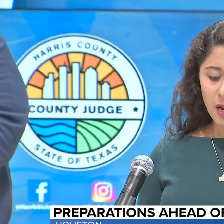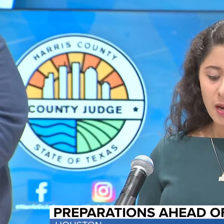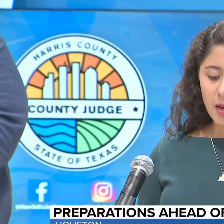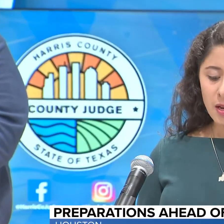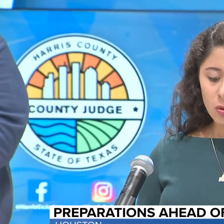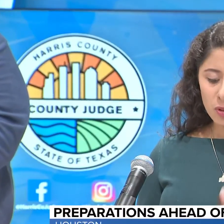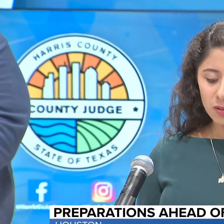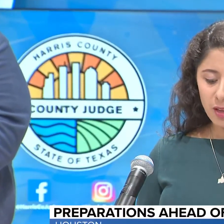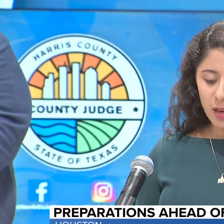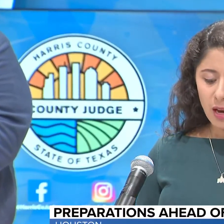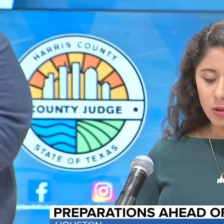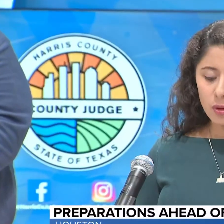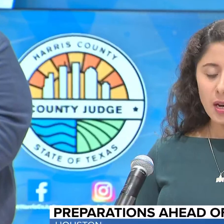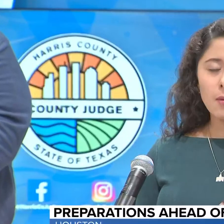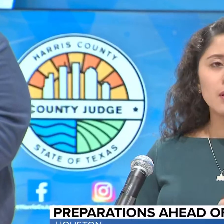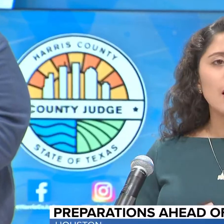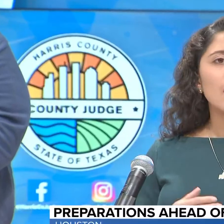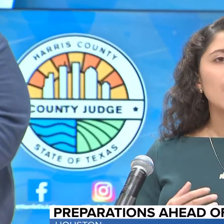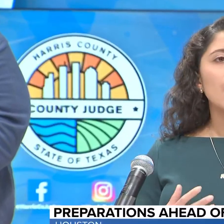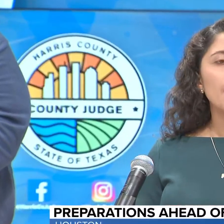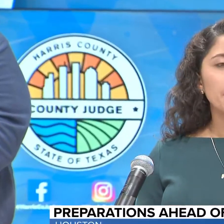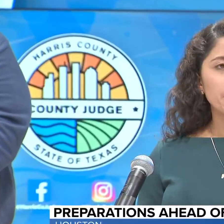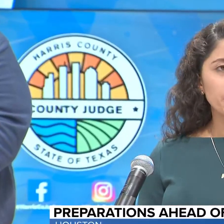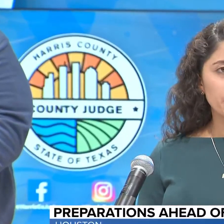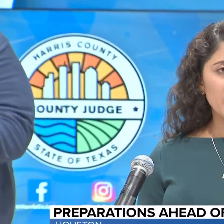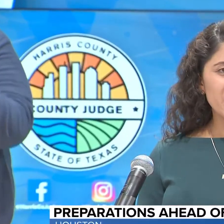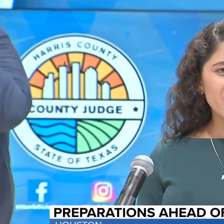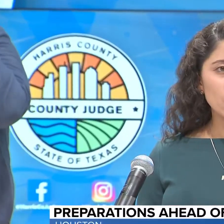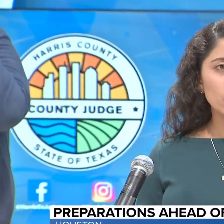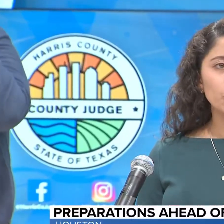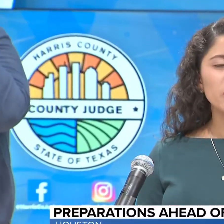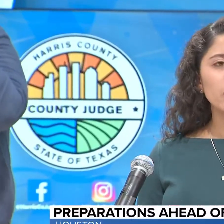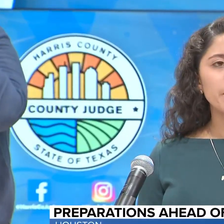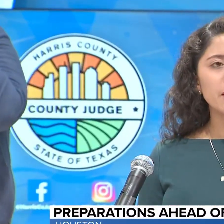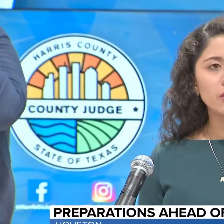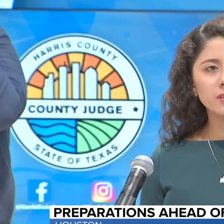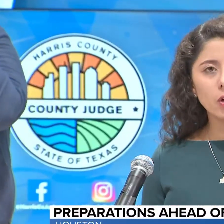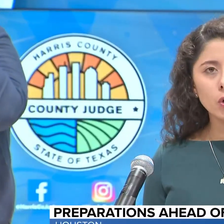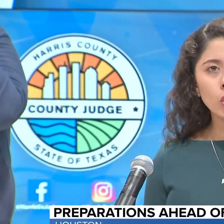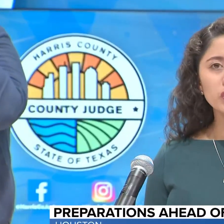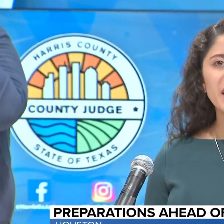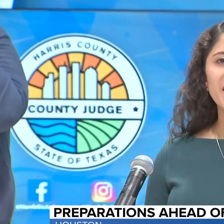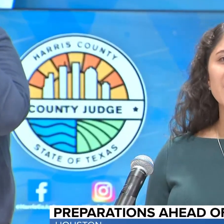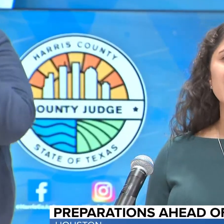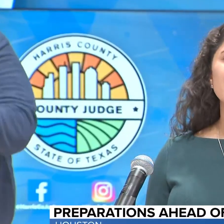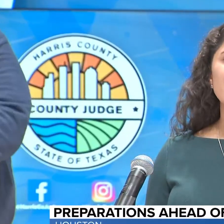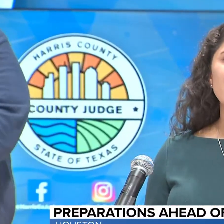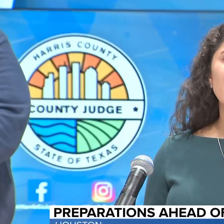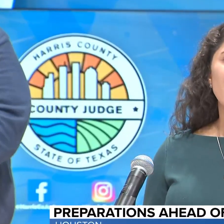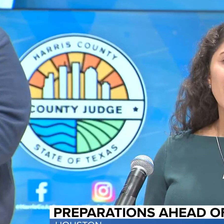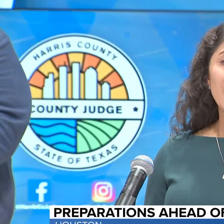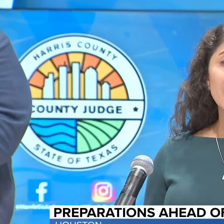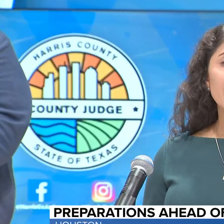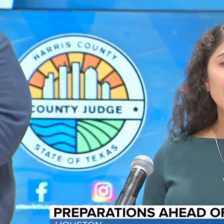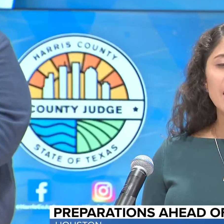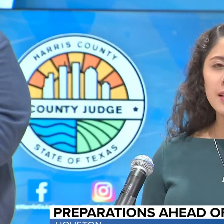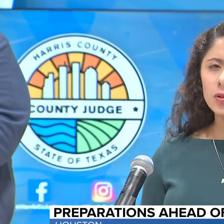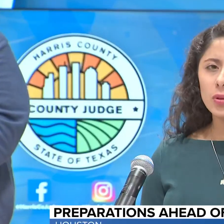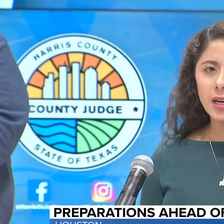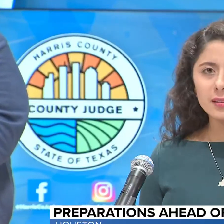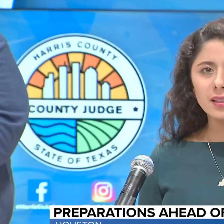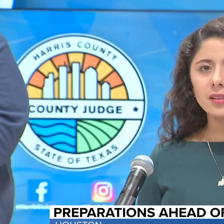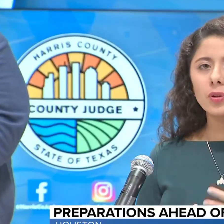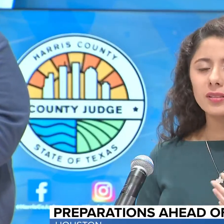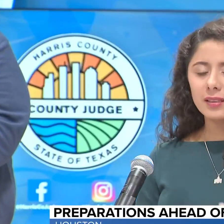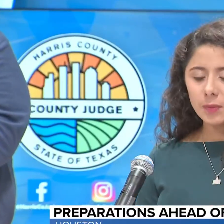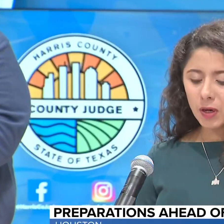personas. Ayuden a vecinos, personas mayores que conozcan, que necesiten calentar